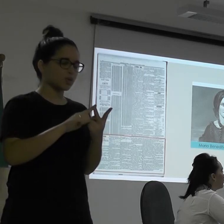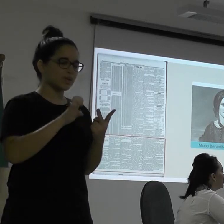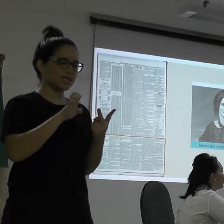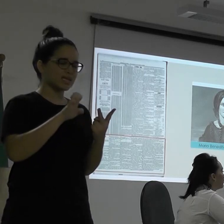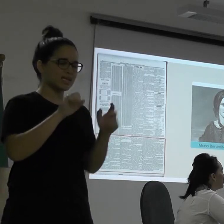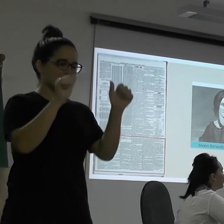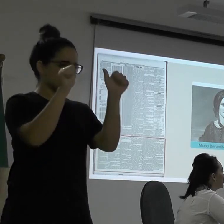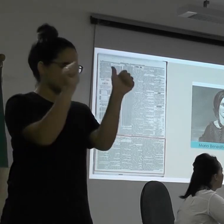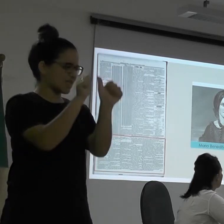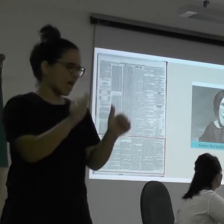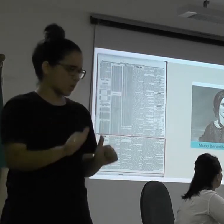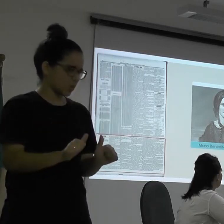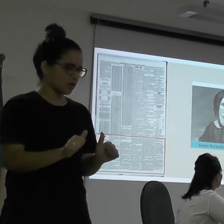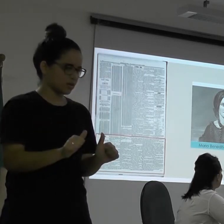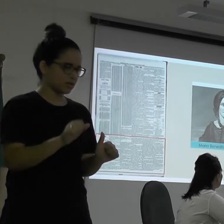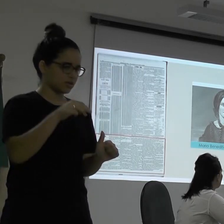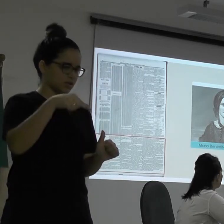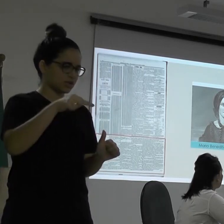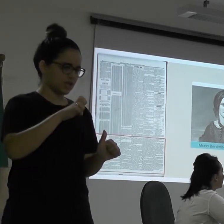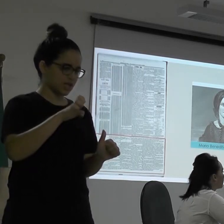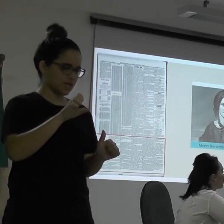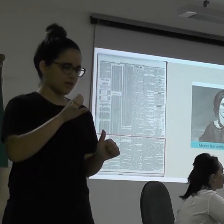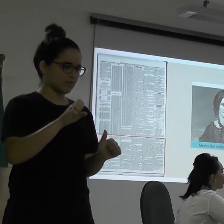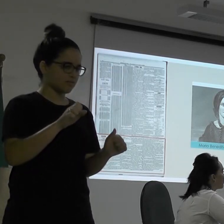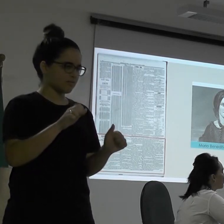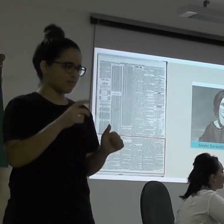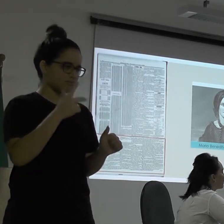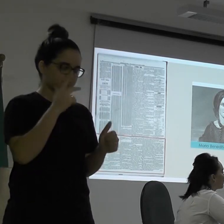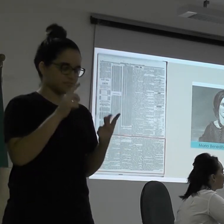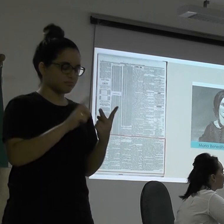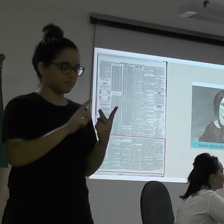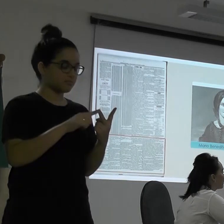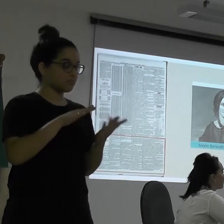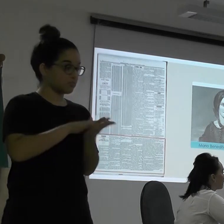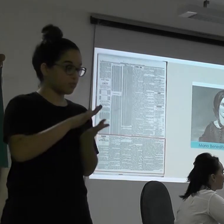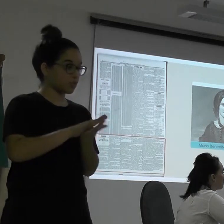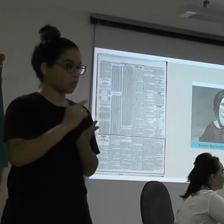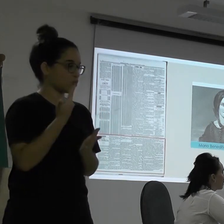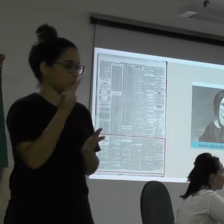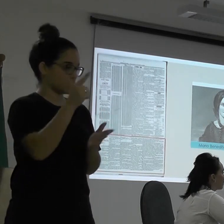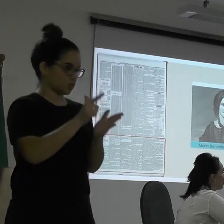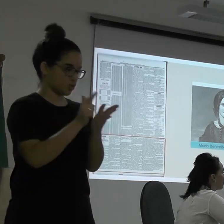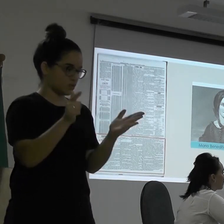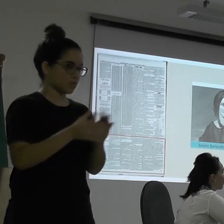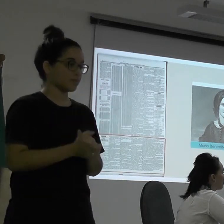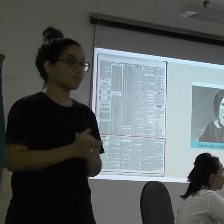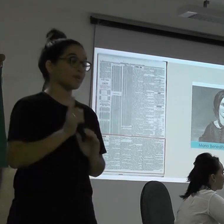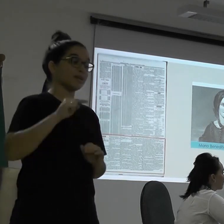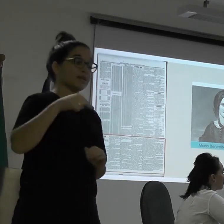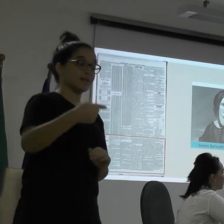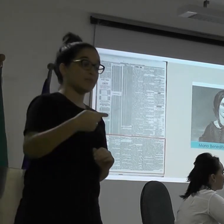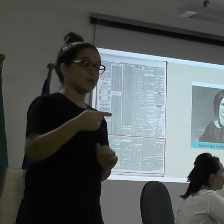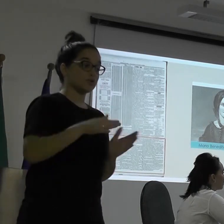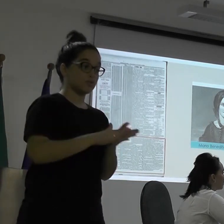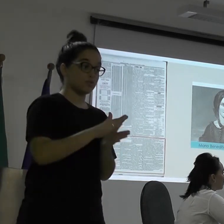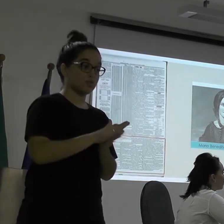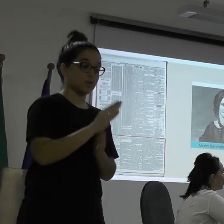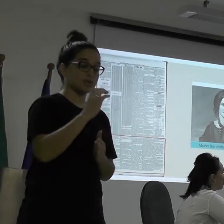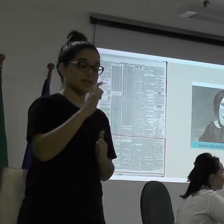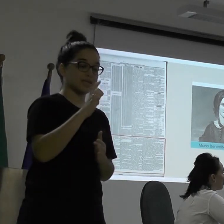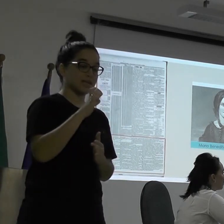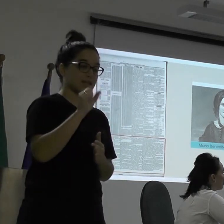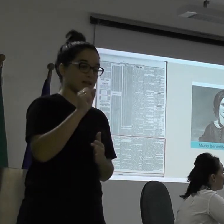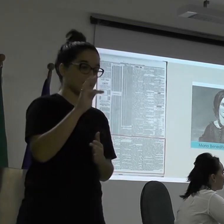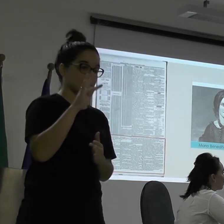3 anos a seguir, em 1893, a escritora publicou o romance Celeste, Cenas da Vida Fluminense, pela